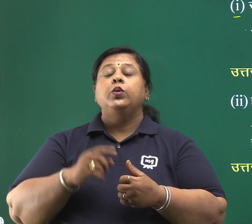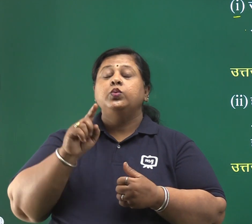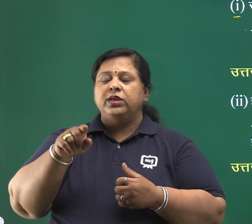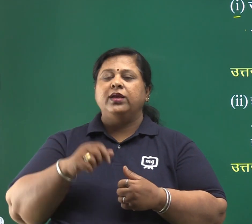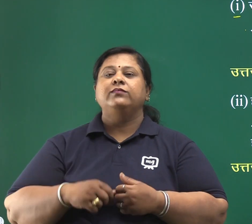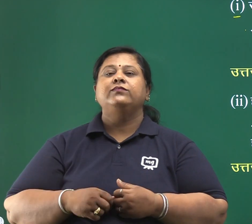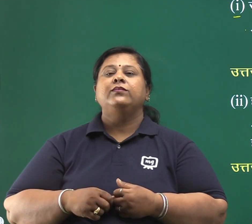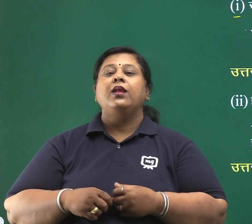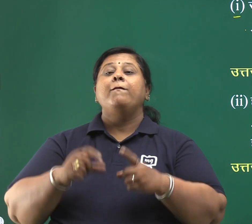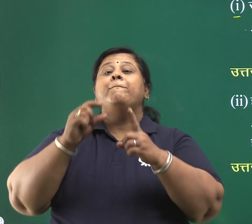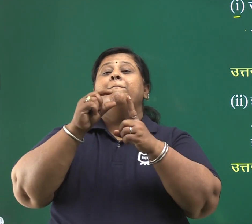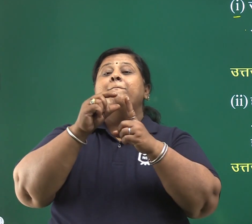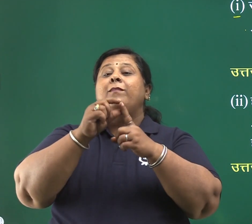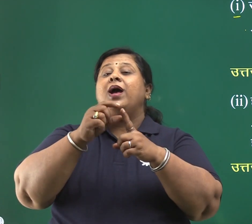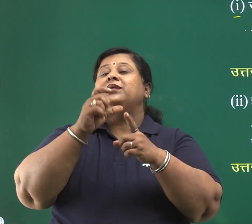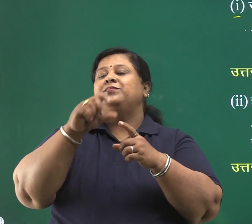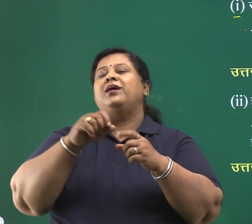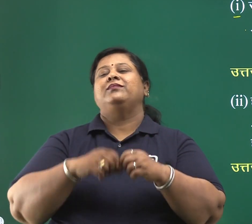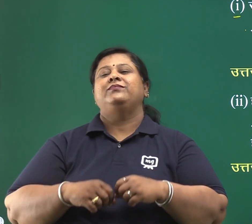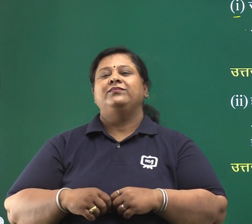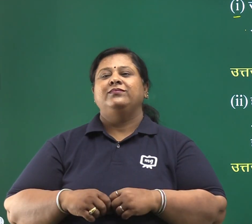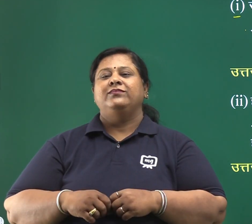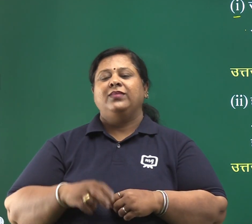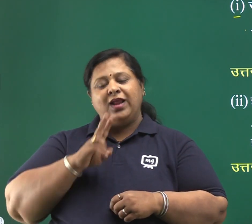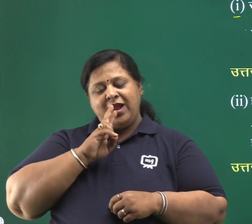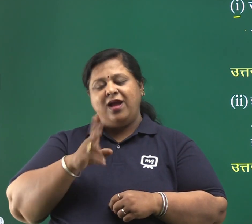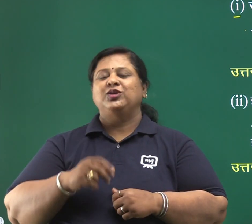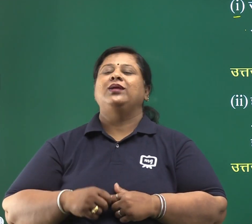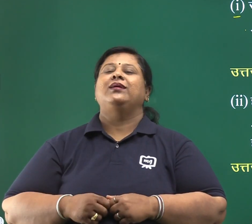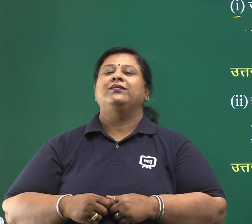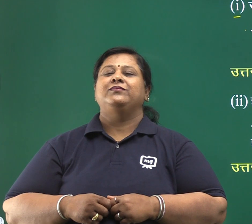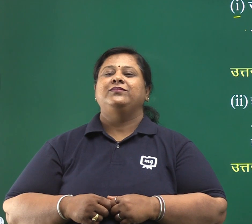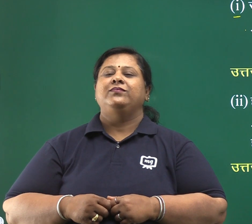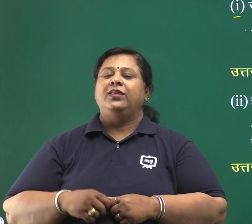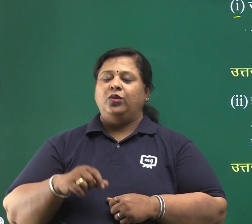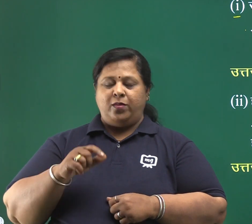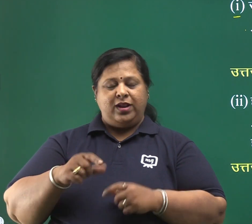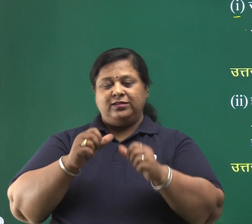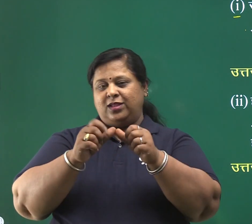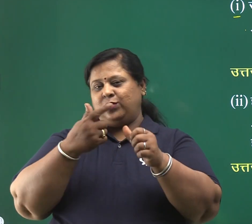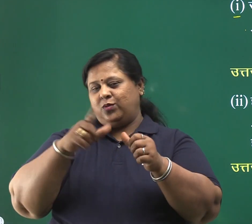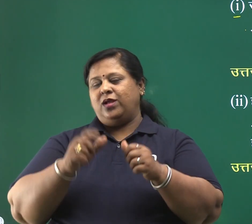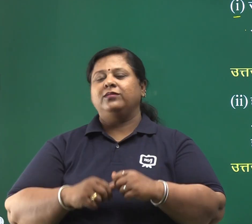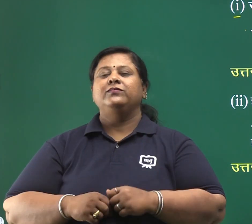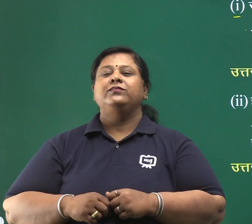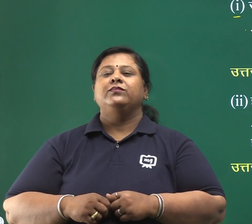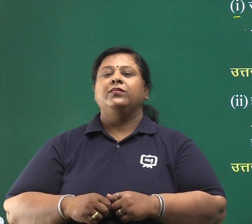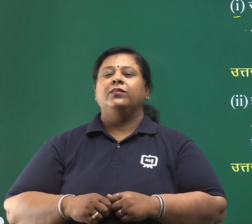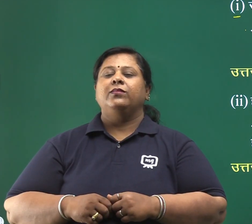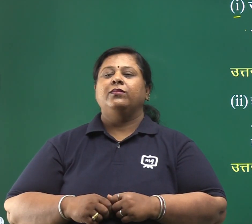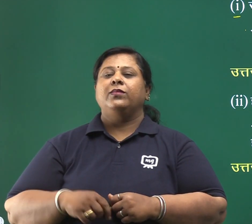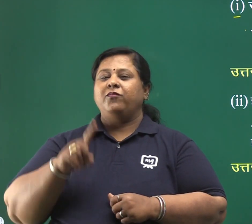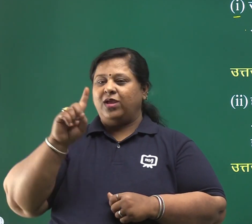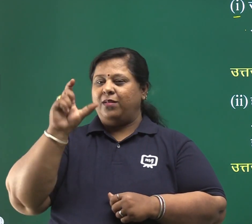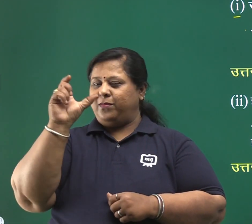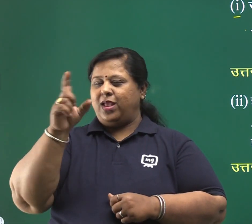उसको प्लाज्मा कहा जाता है। तो हमारा सही उत्तर होगा विकल्प